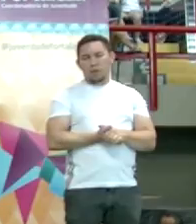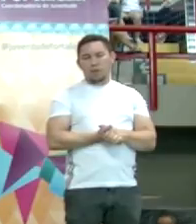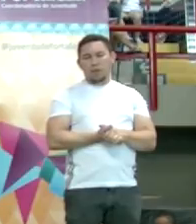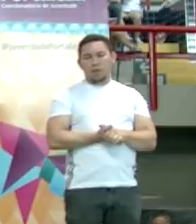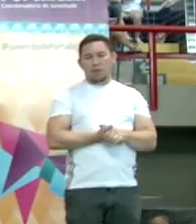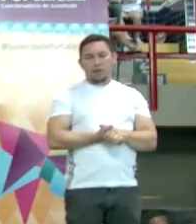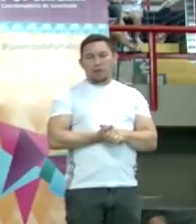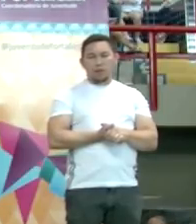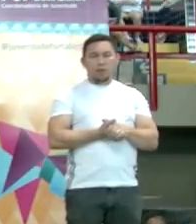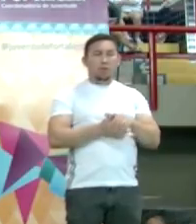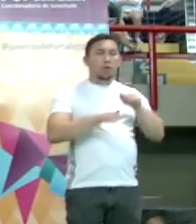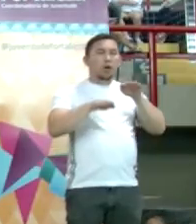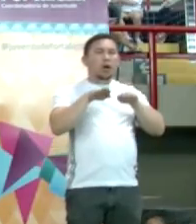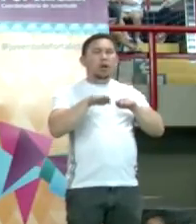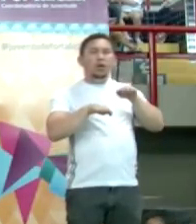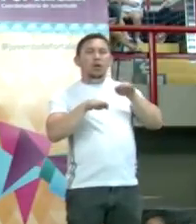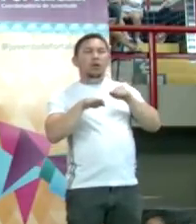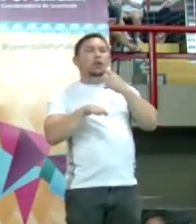Quer o equilíbrio? Quer o equilíbrio?